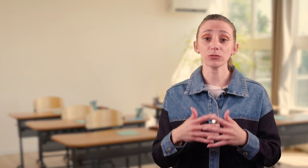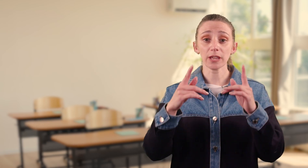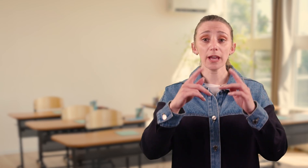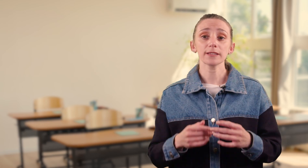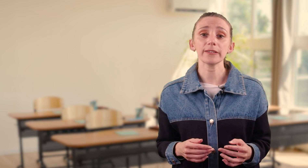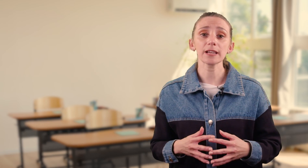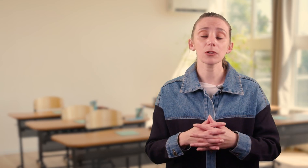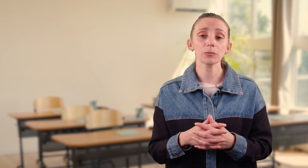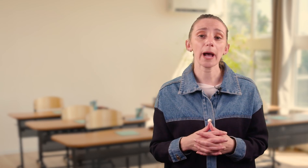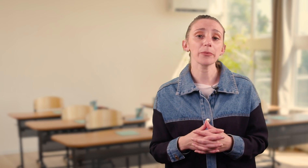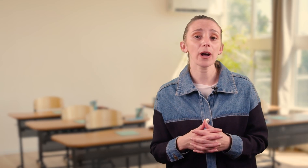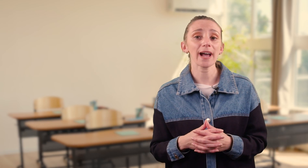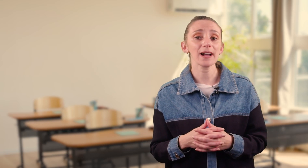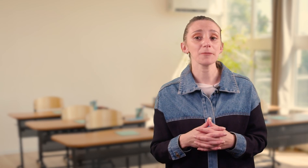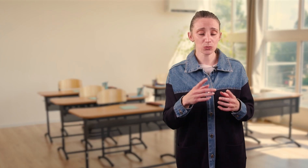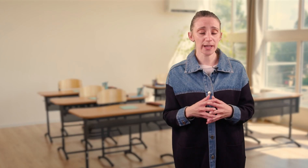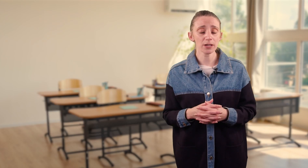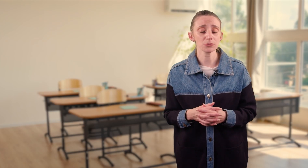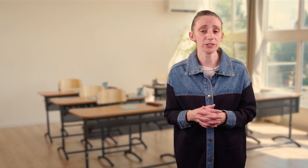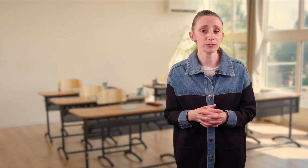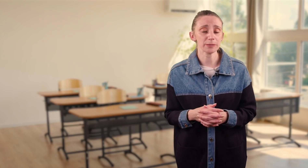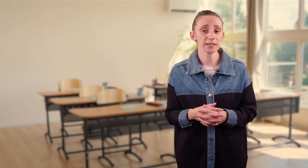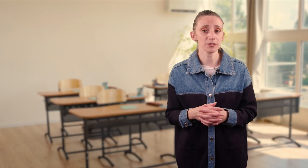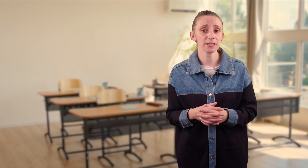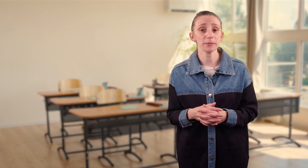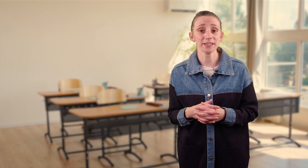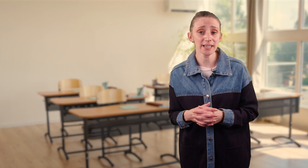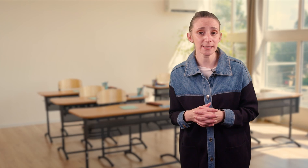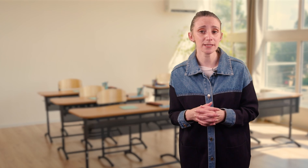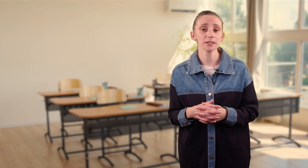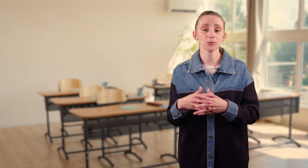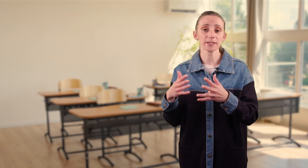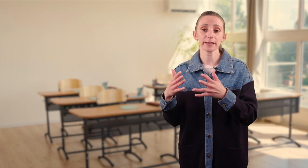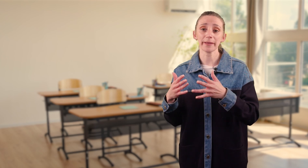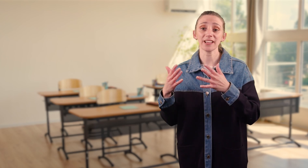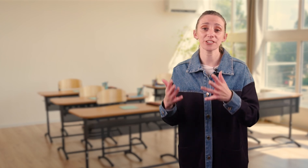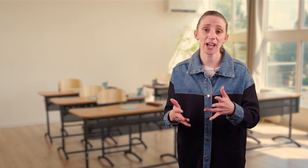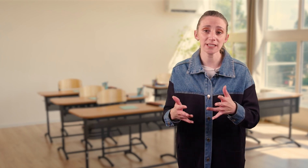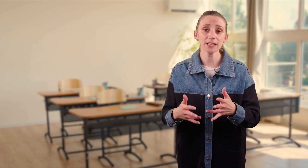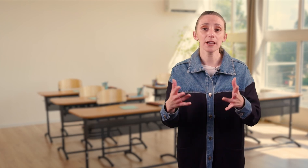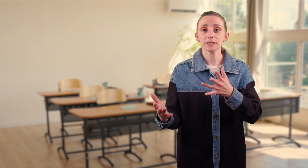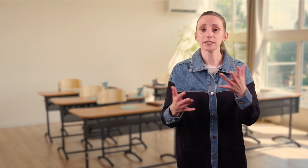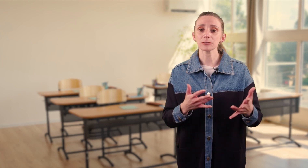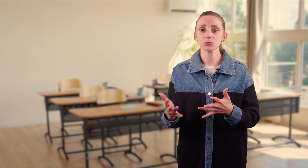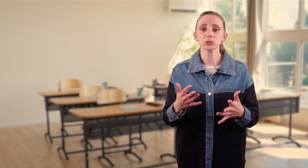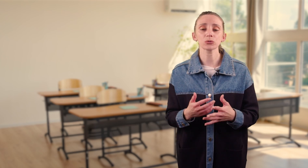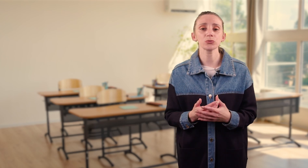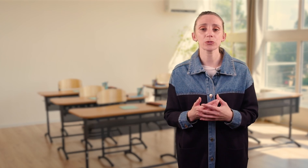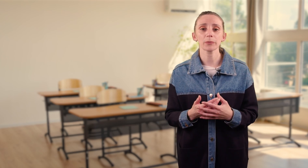fille. C'est vrai que par rapport à tout à l'heure où je vous ai présenté ma nièce, donc qui s'appelle Charlie, c'est vrai quand on se retrouve comme